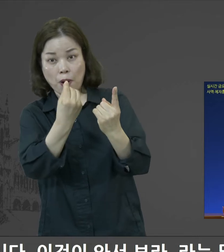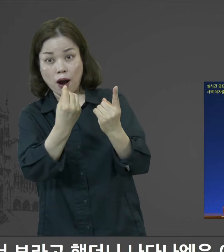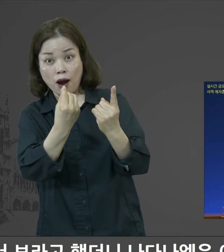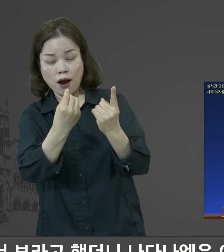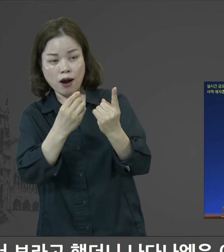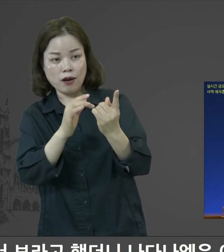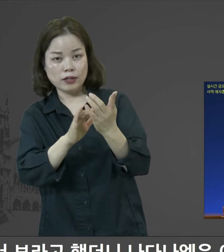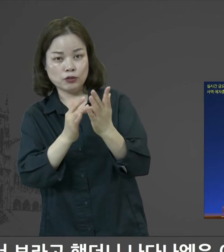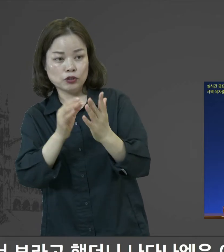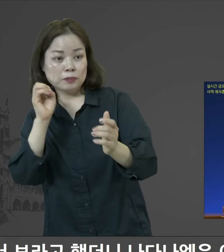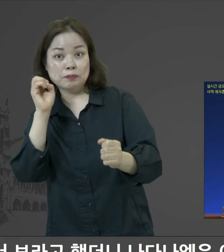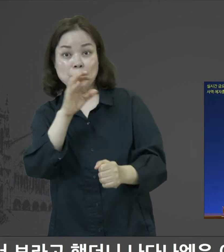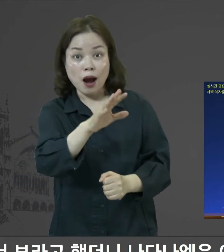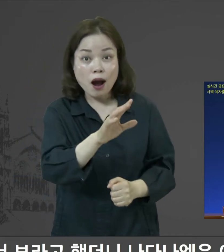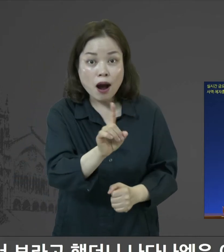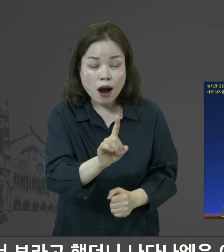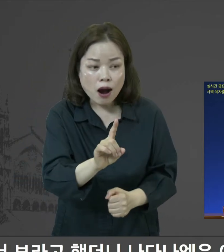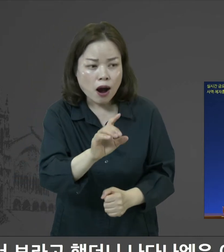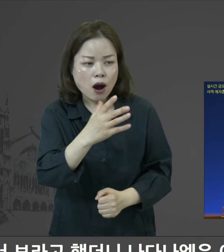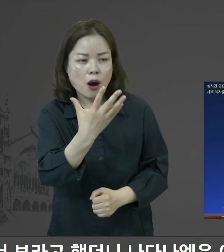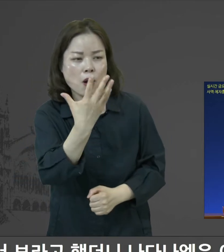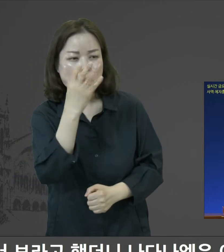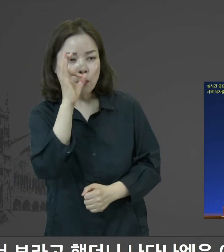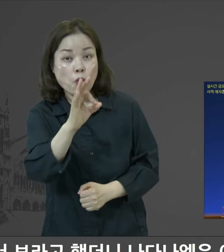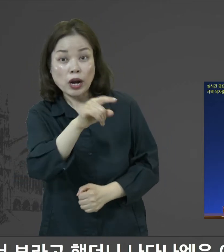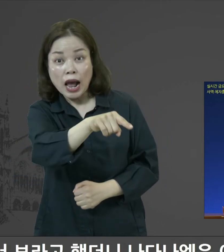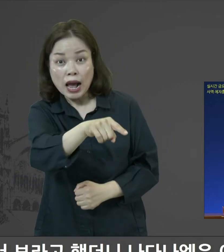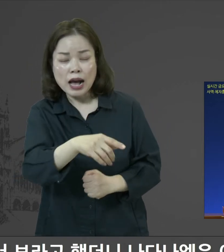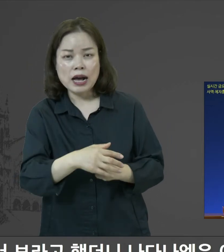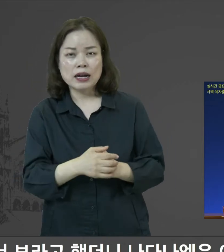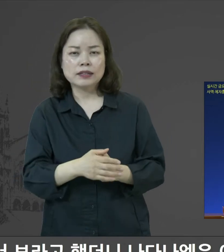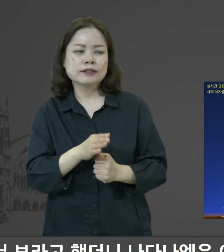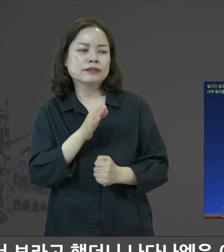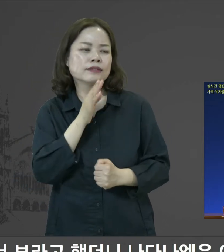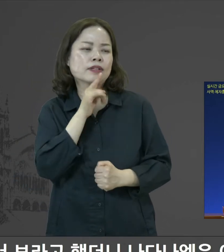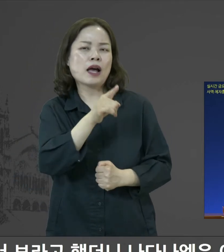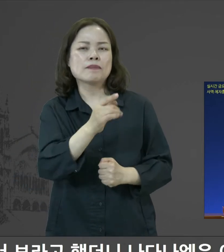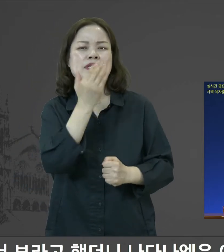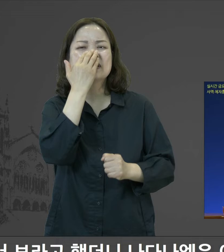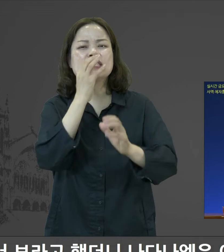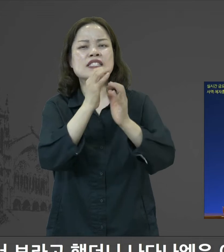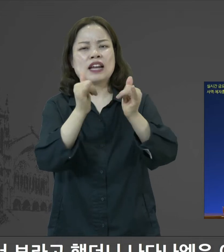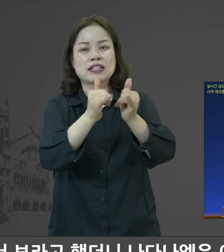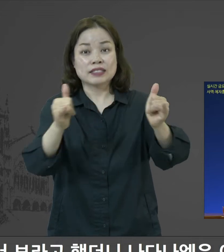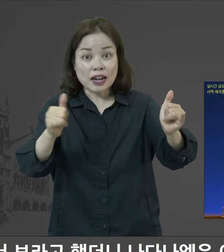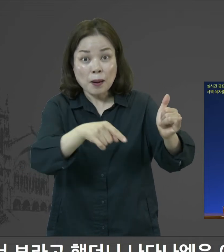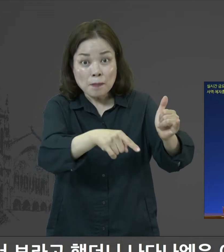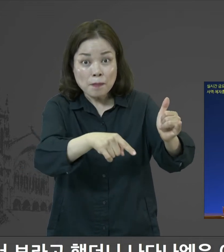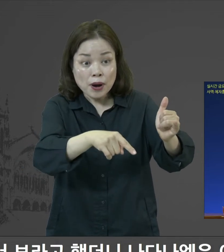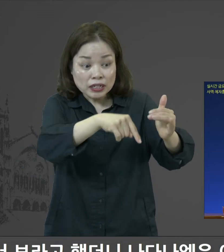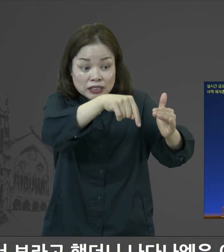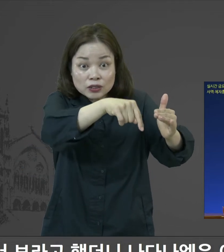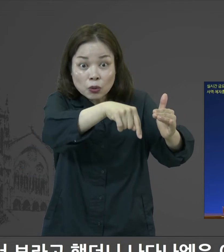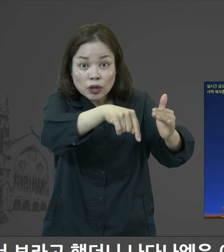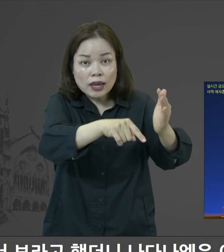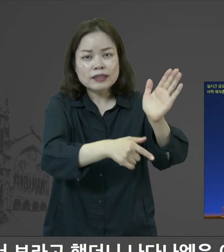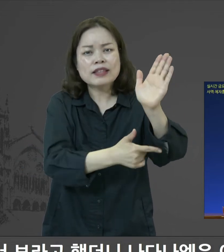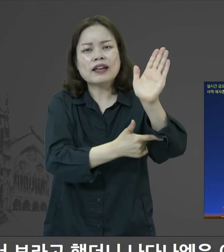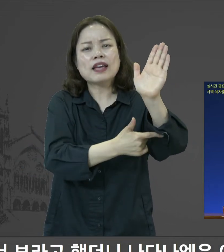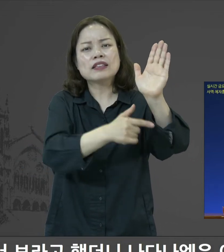그를 가리켜 이르시되 보라, 이는 참으로 이스라엘 사람이라. 그 속에